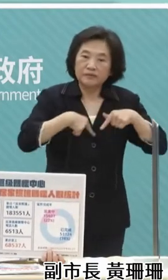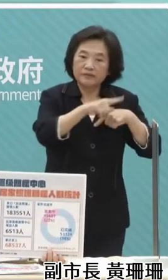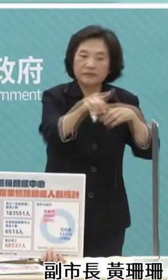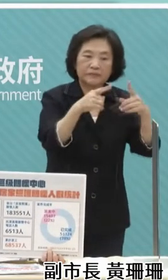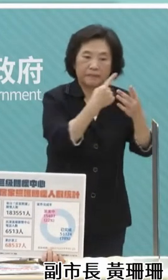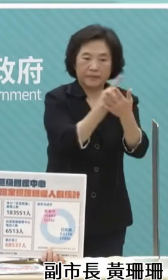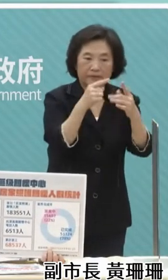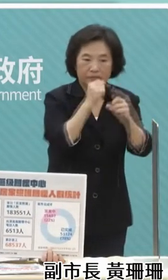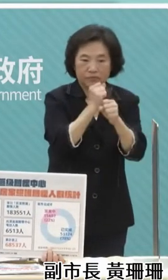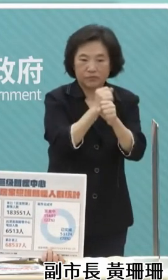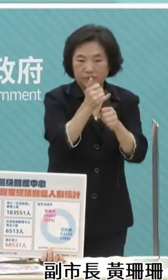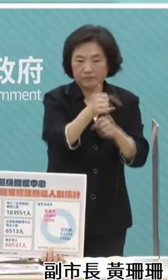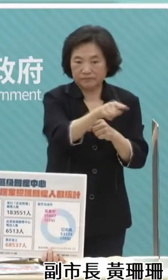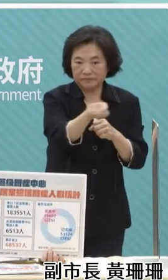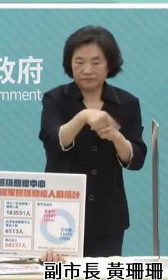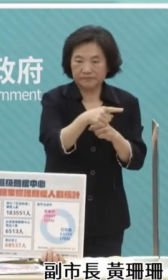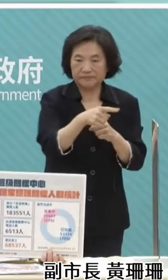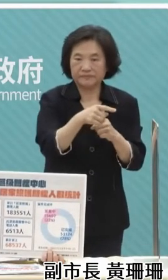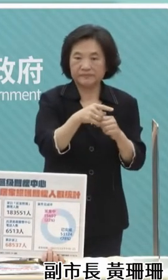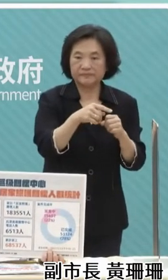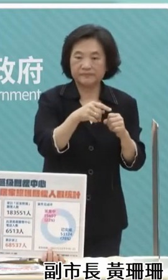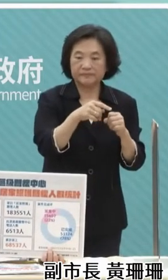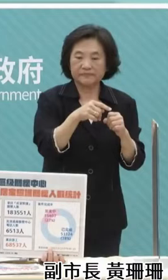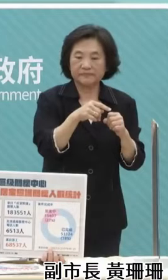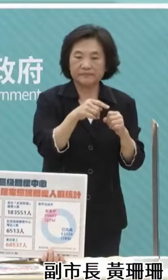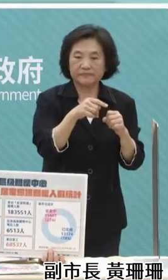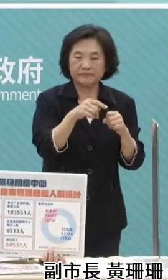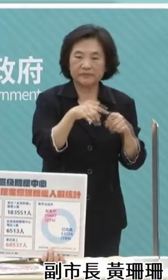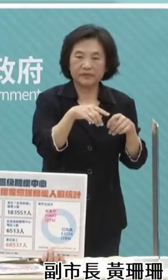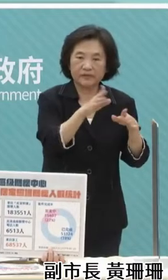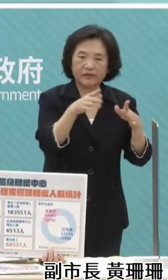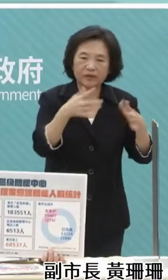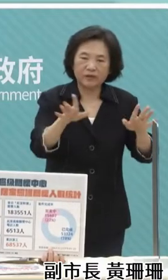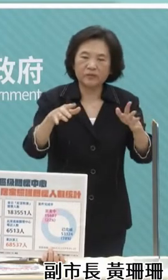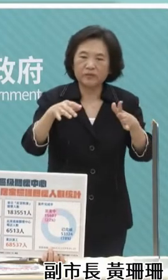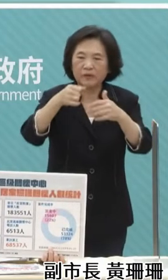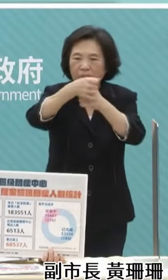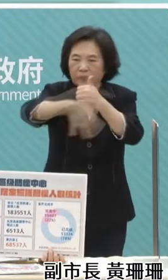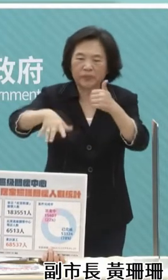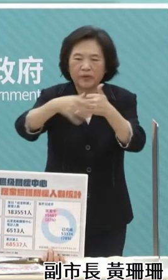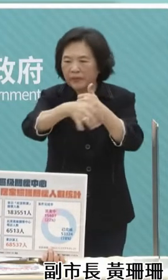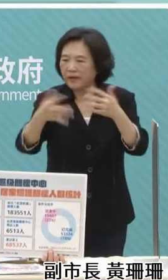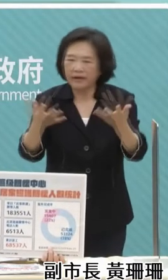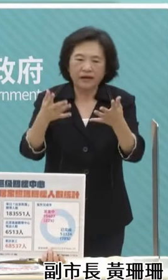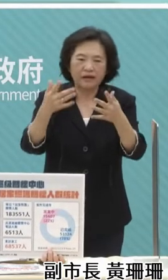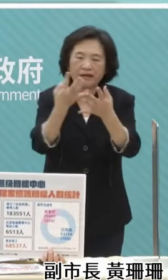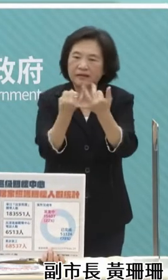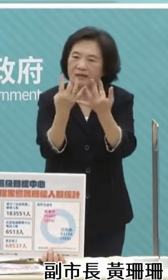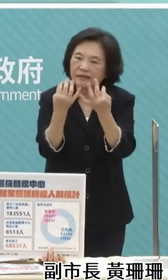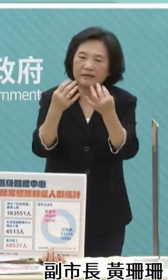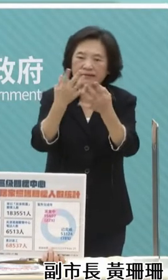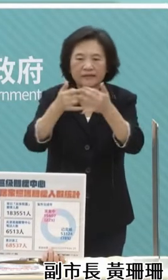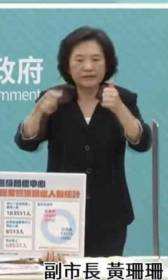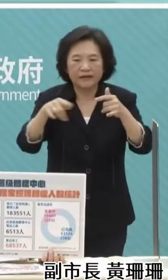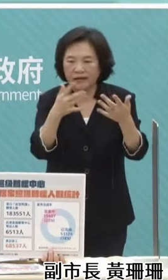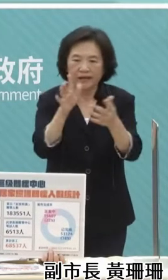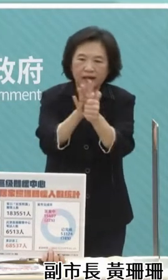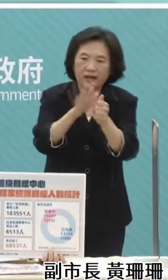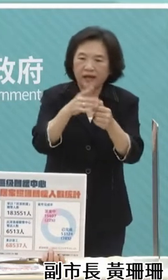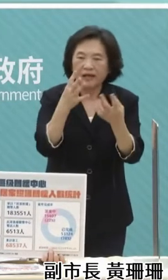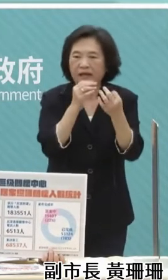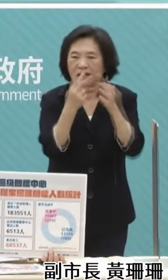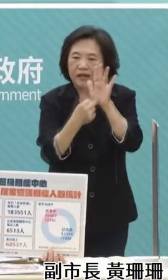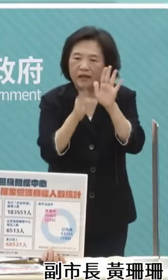力只要不要再就那些相关的系统的问题一直在处理的话，其实我们可以安心的来